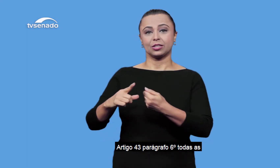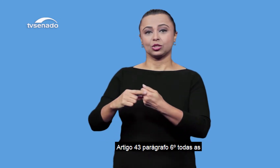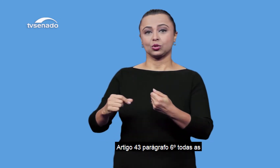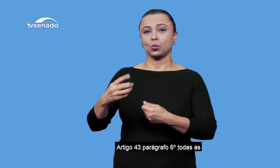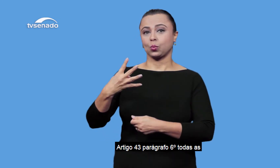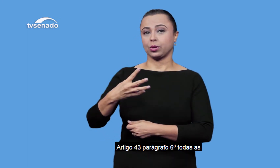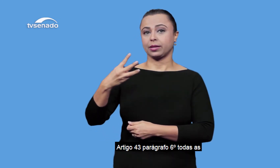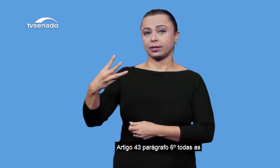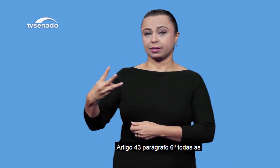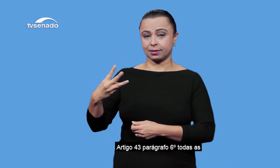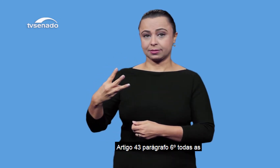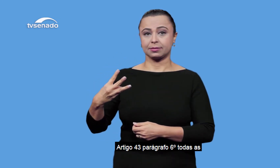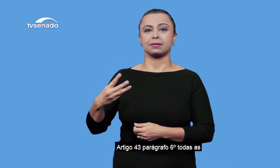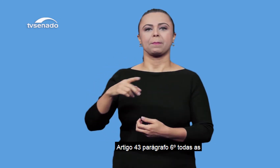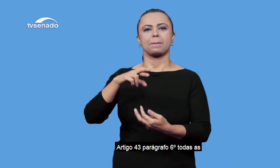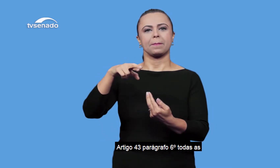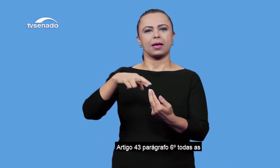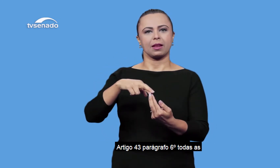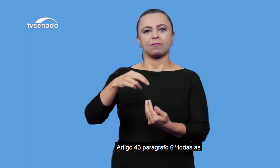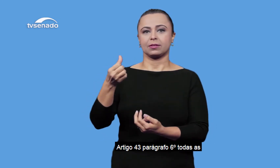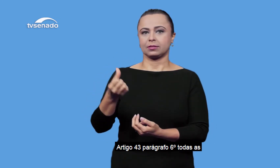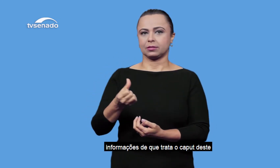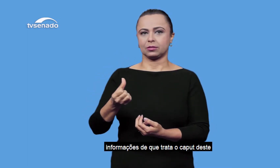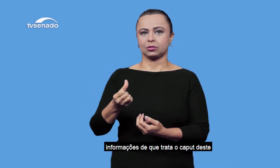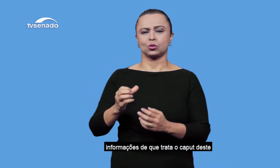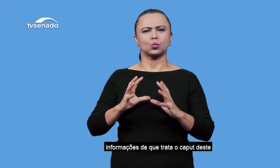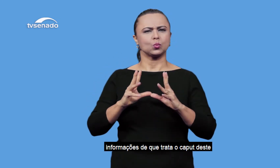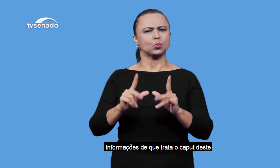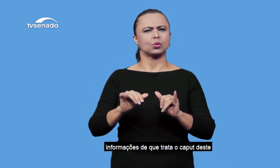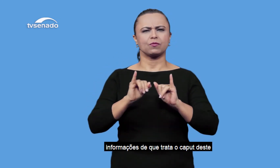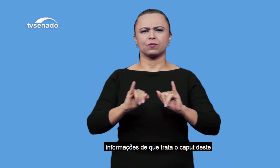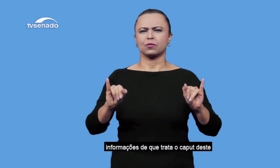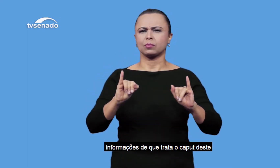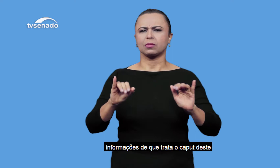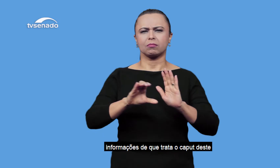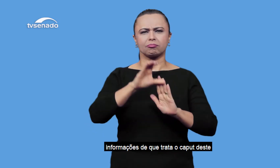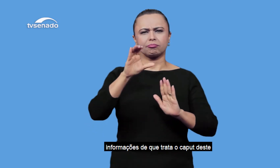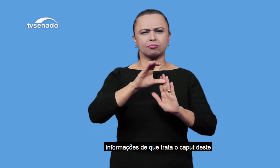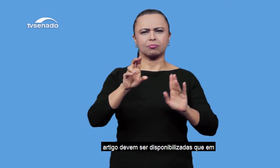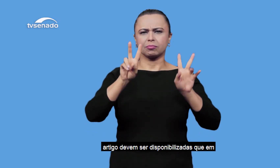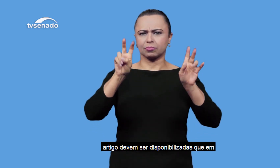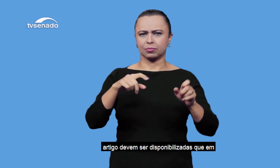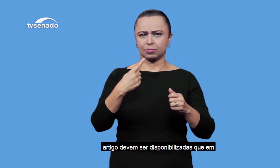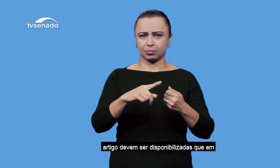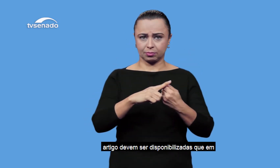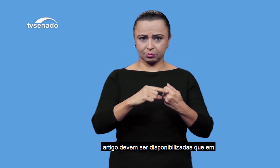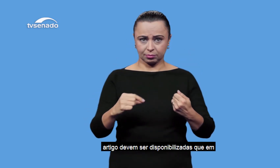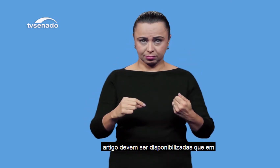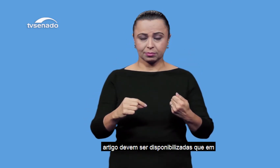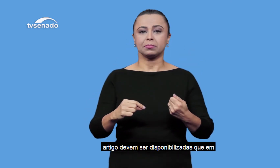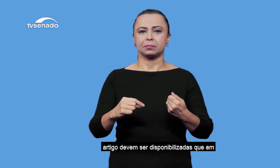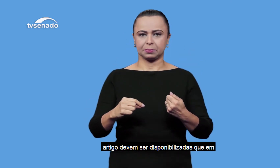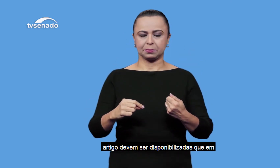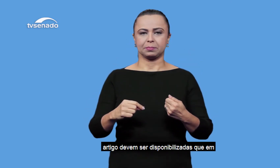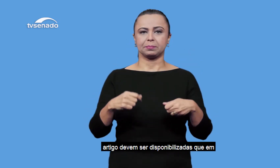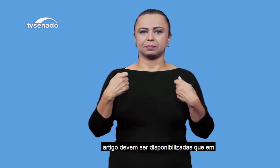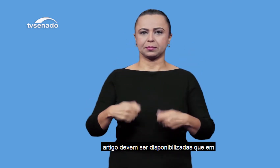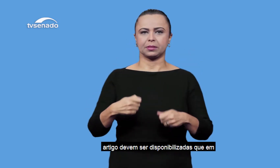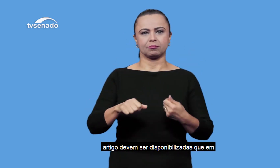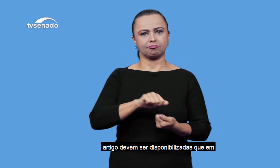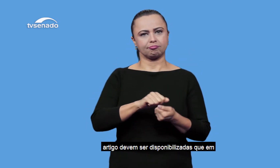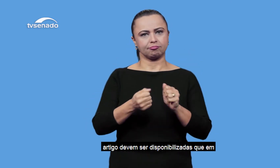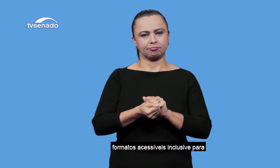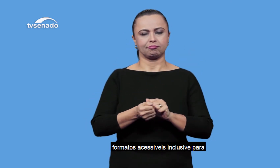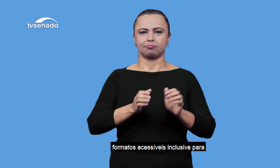parágrafo 6º todas as informações de que trata o caput deste artigo devem ser disponibilizadas